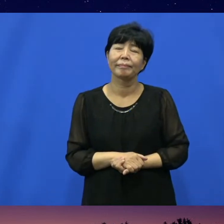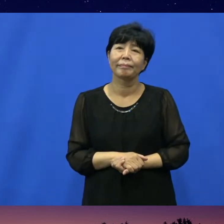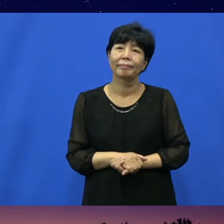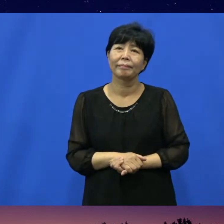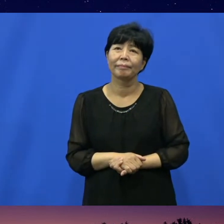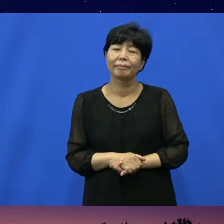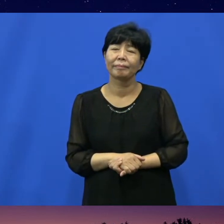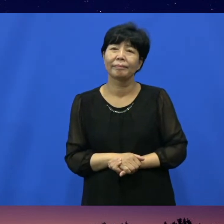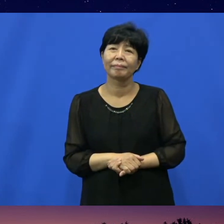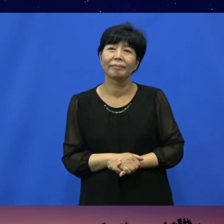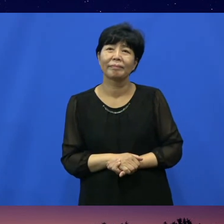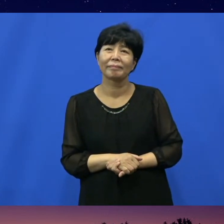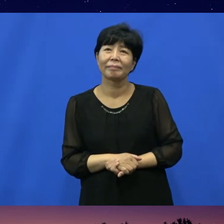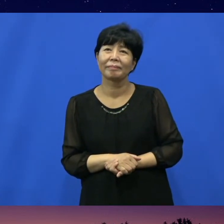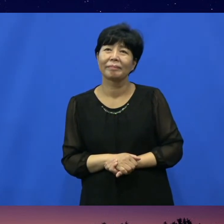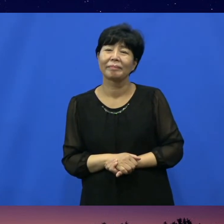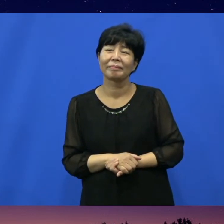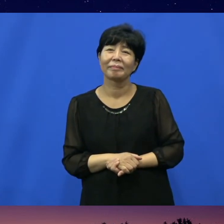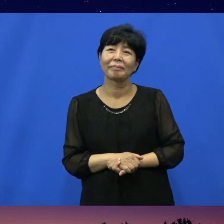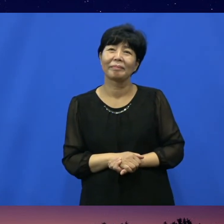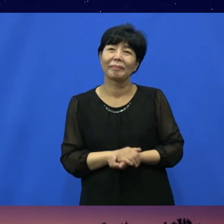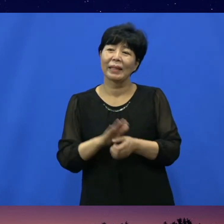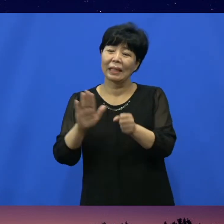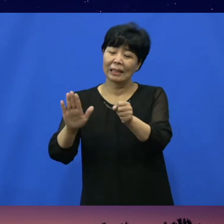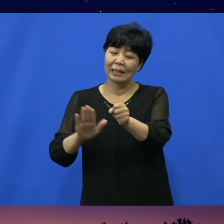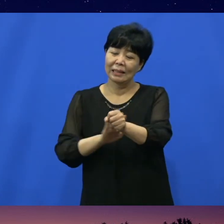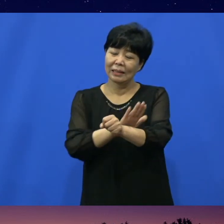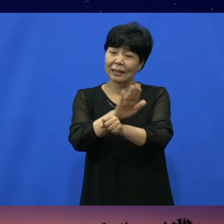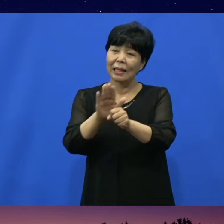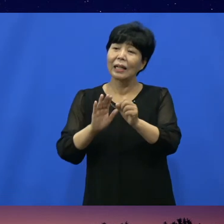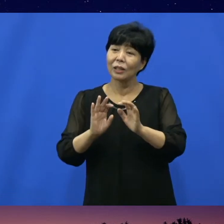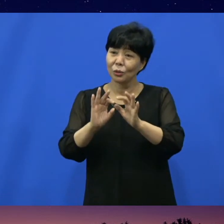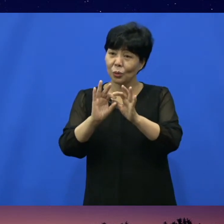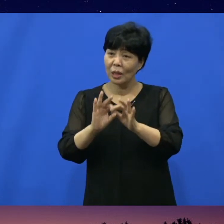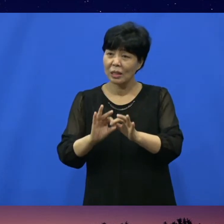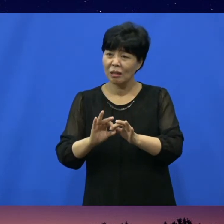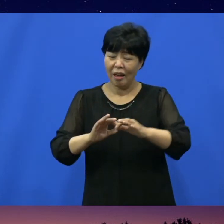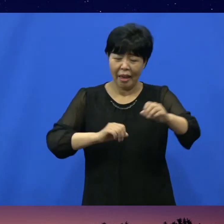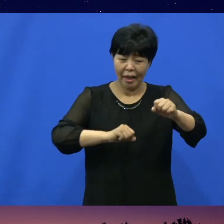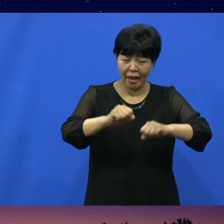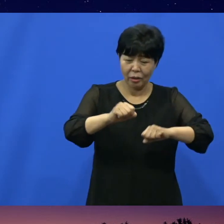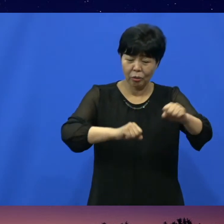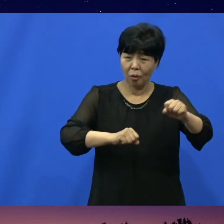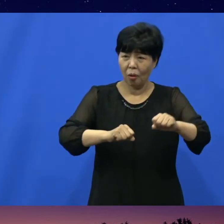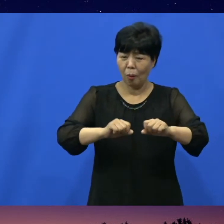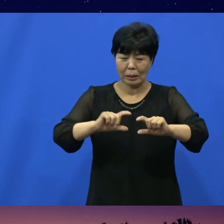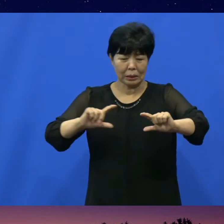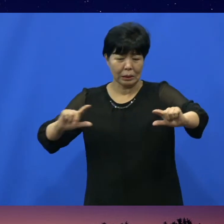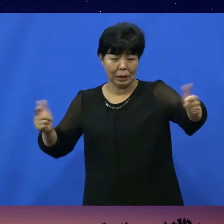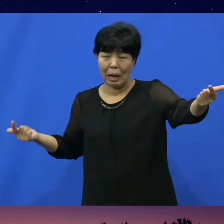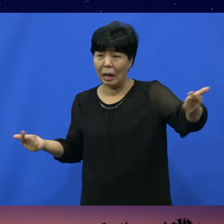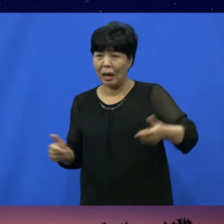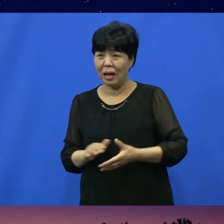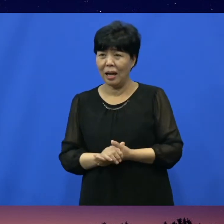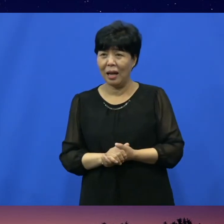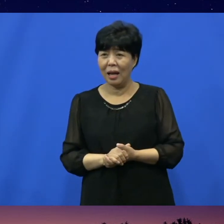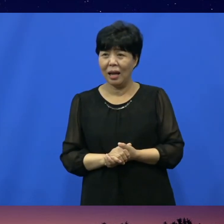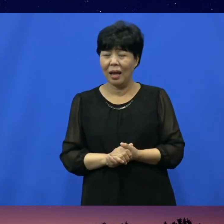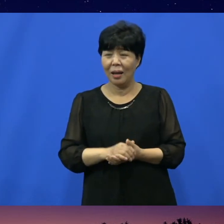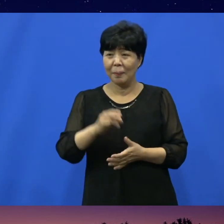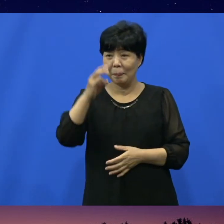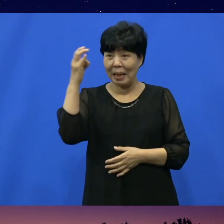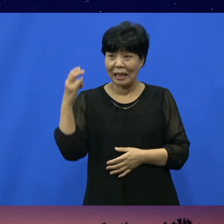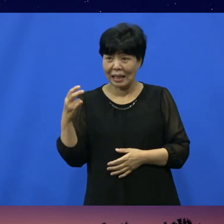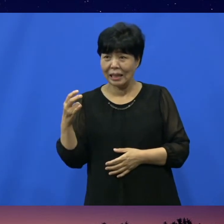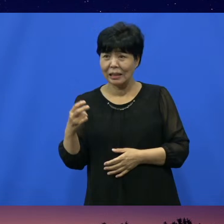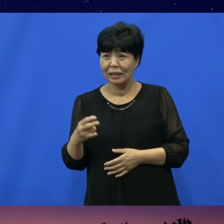여러분, 이 사랑이 전혀 다른 행동을 만들어내요. 마리아는 아마 옥합이 몇 개 있어도 더 깼을 거야.